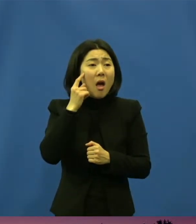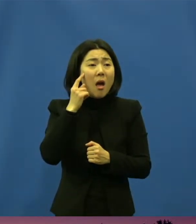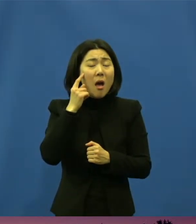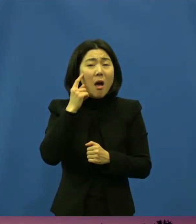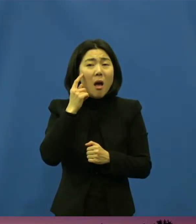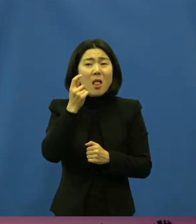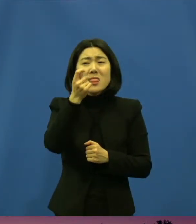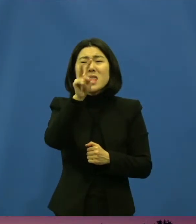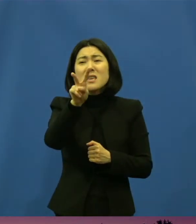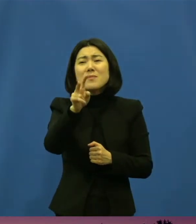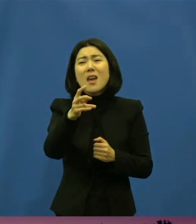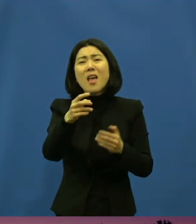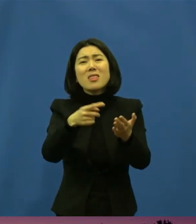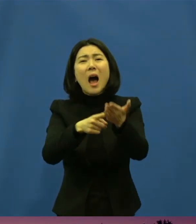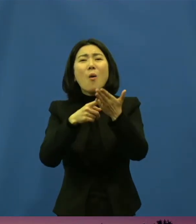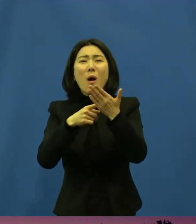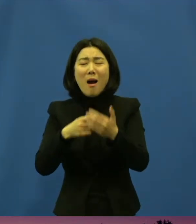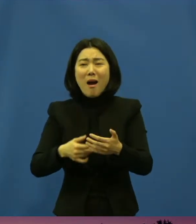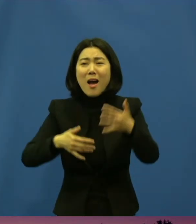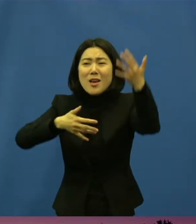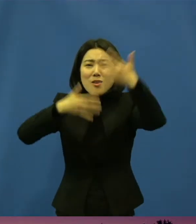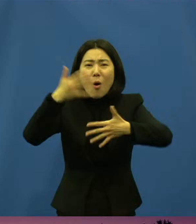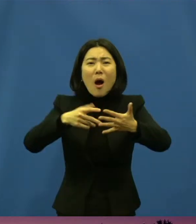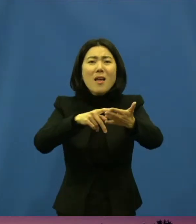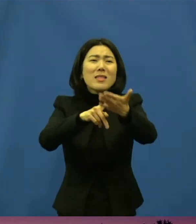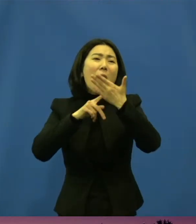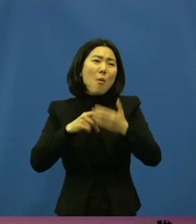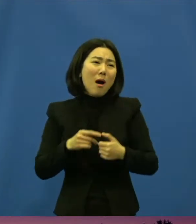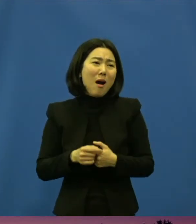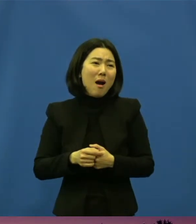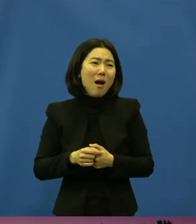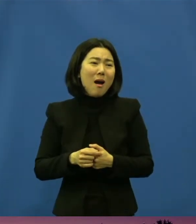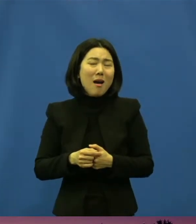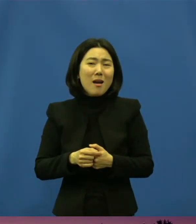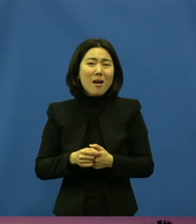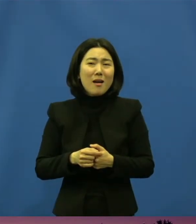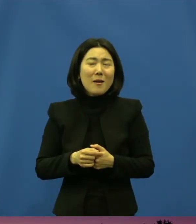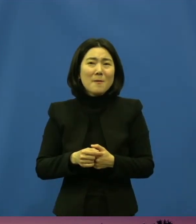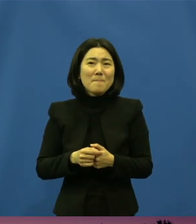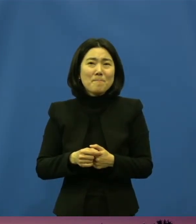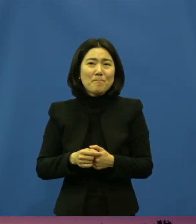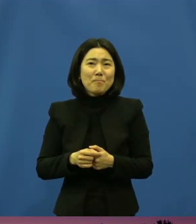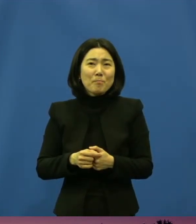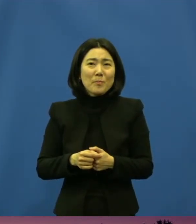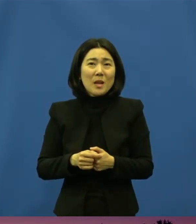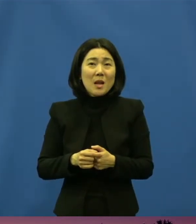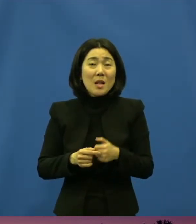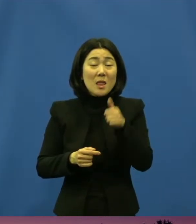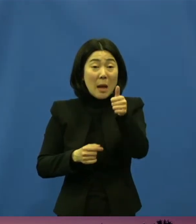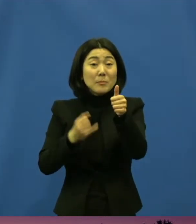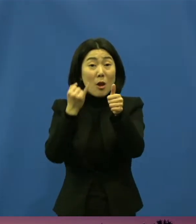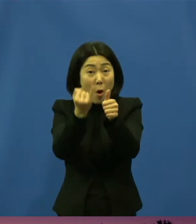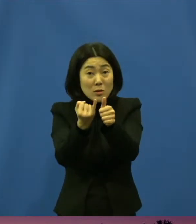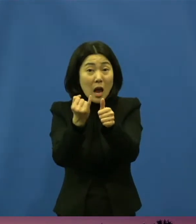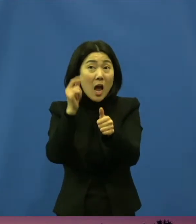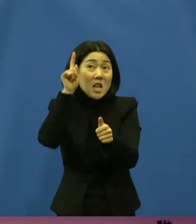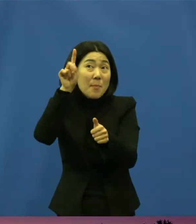미디어가 한몫을 해요. 영화를 보아도 여러분 계속 그런 장면을 계속 보면 나중에 무덤덤해지잖아요.